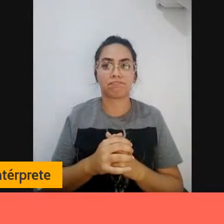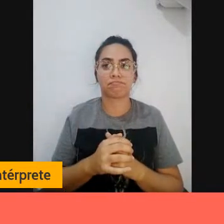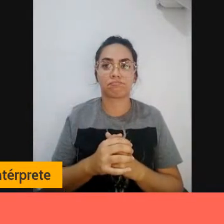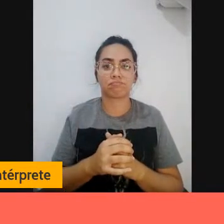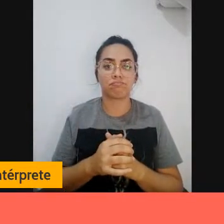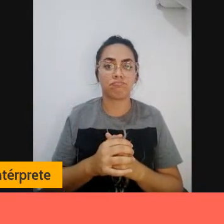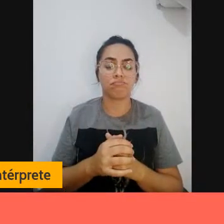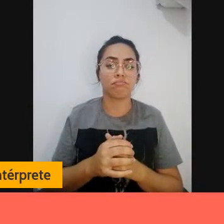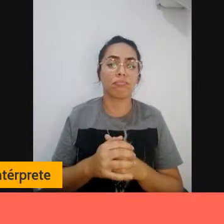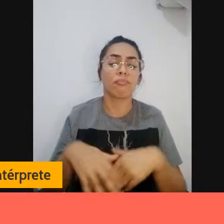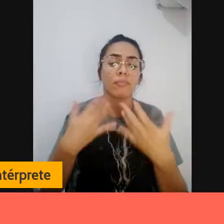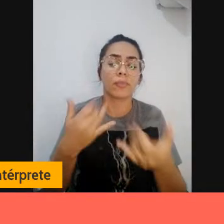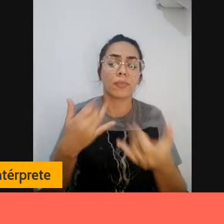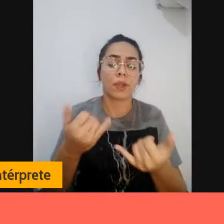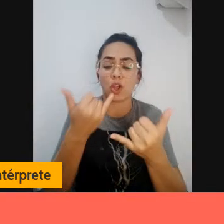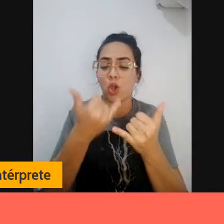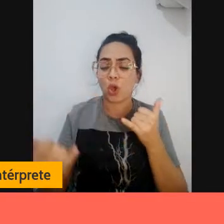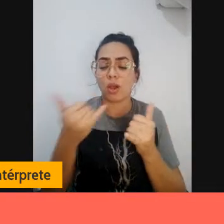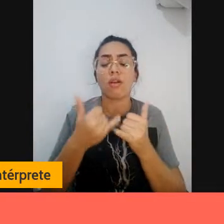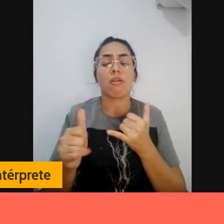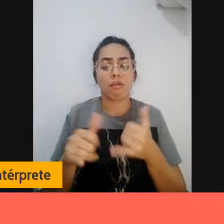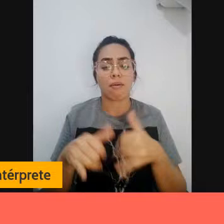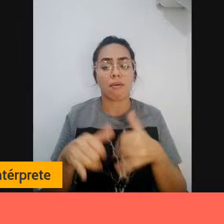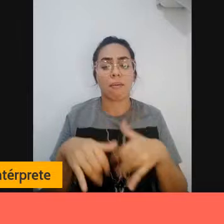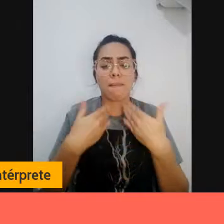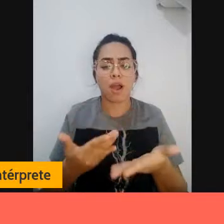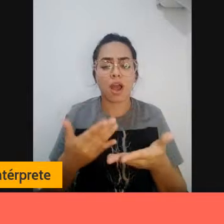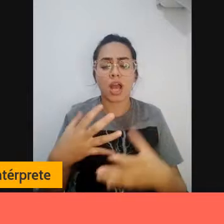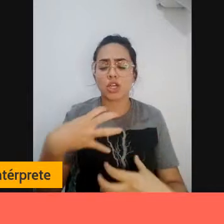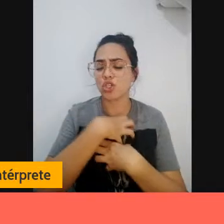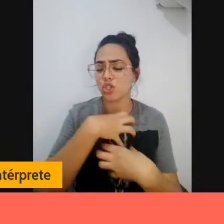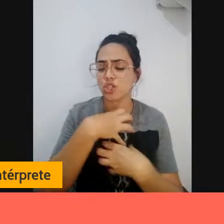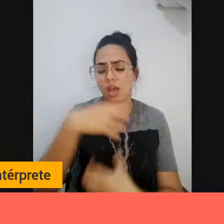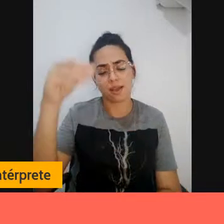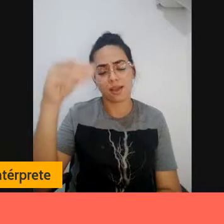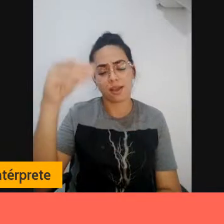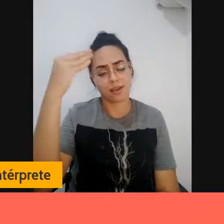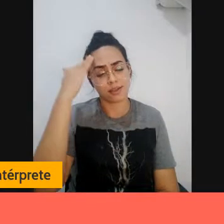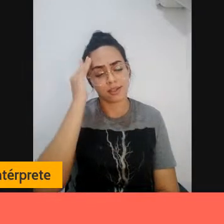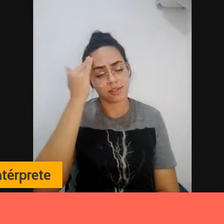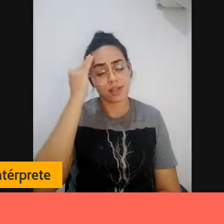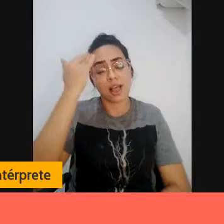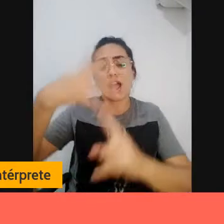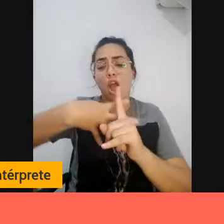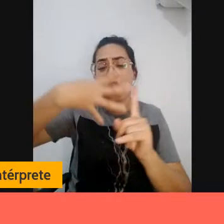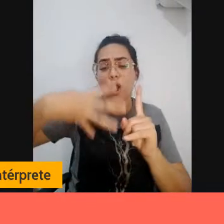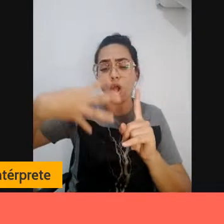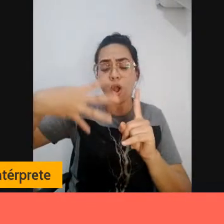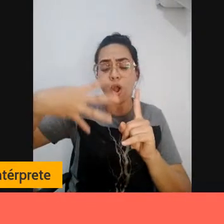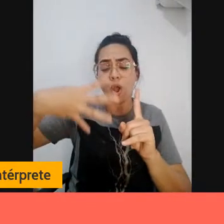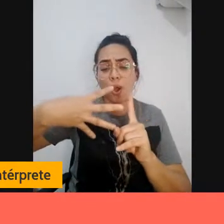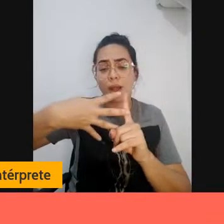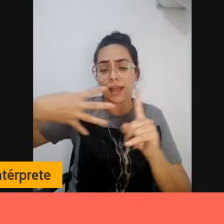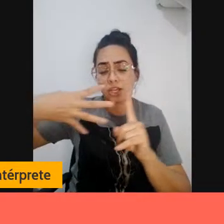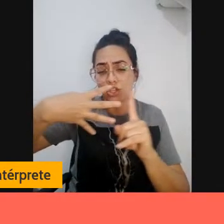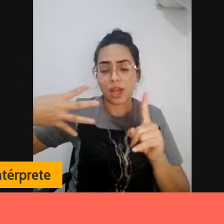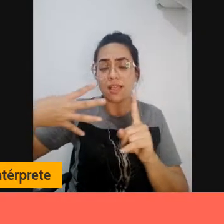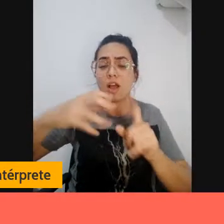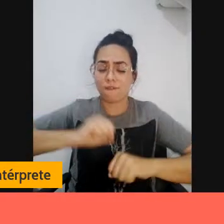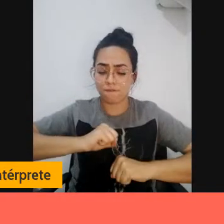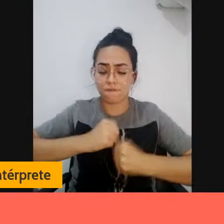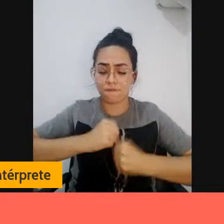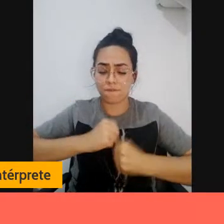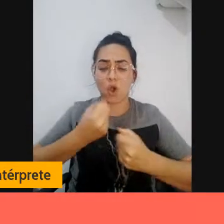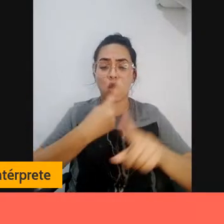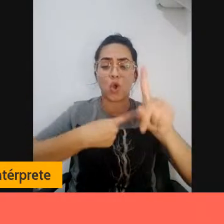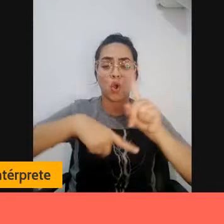Em parte, essa forma de entender a extensão já foi superada, aí, embora,